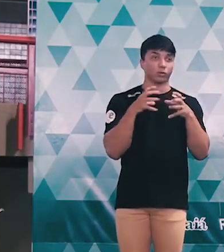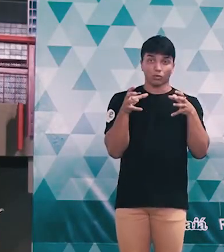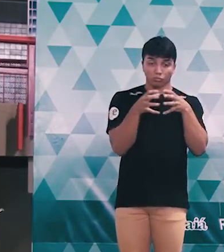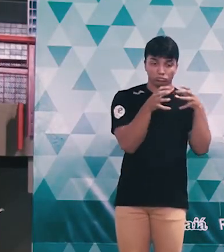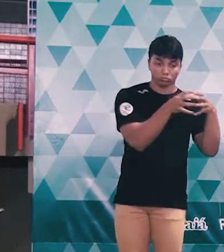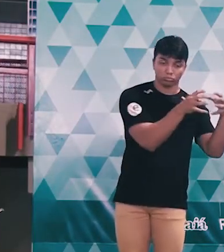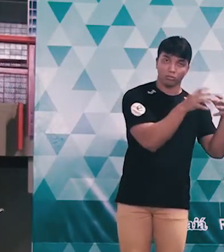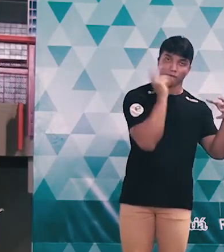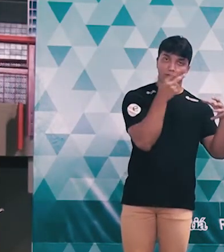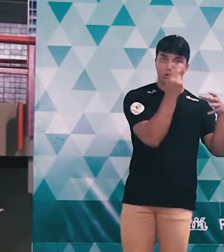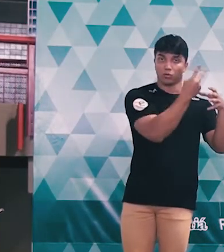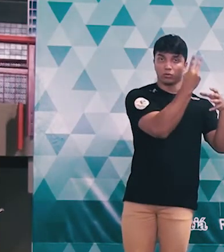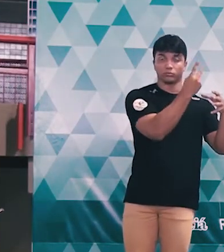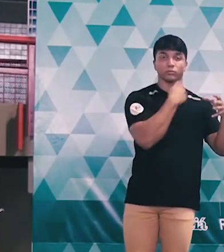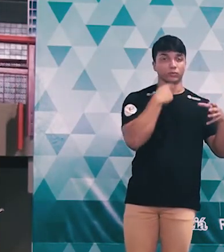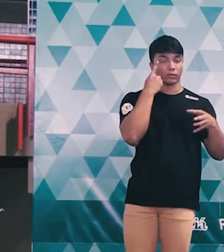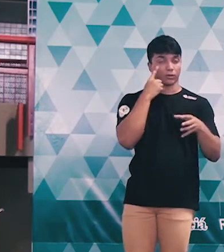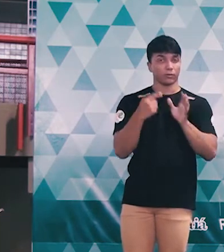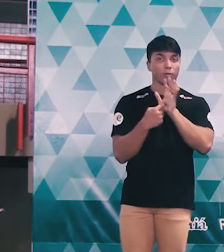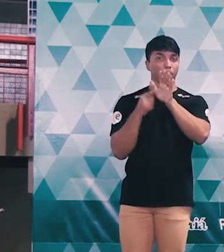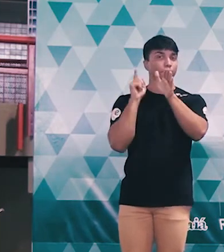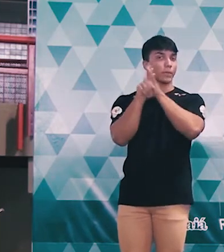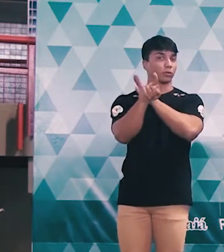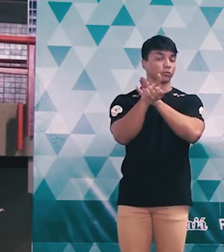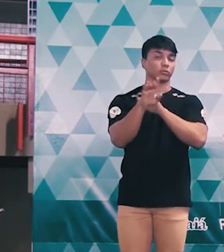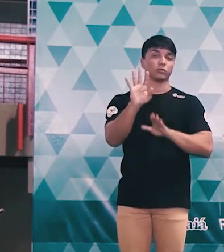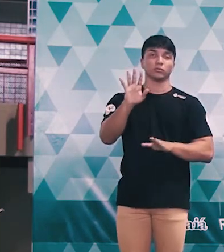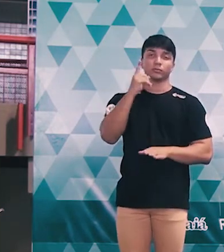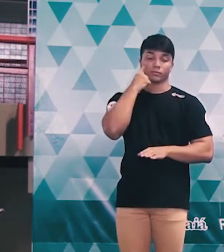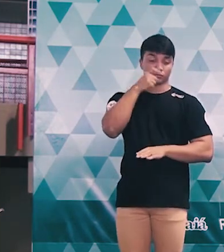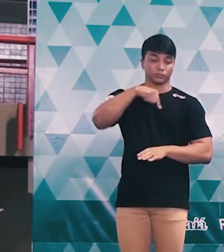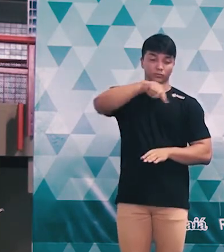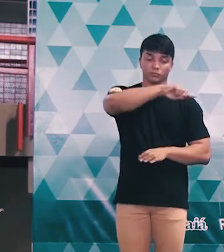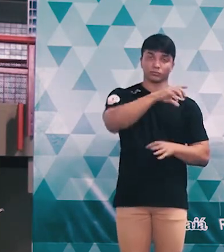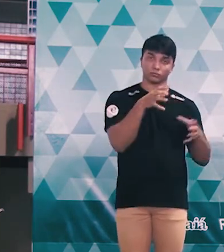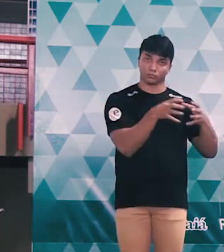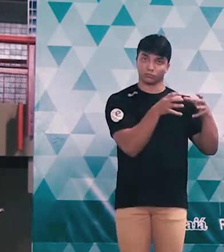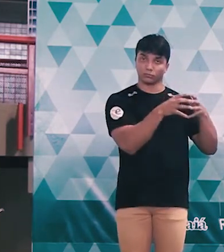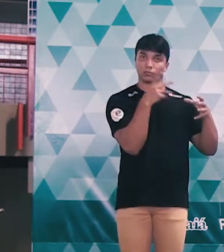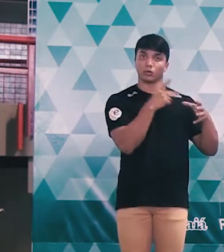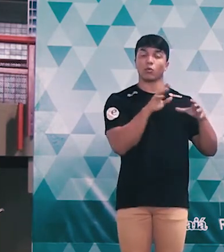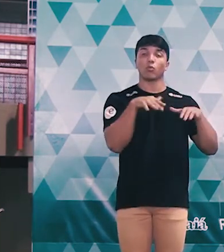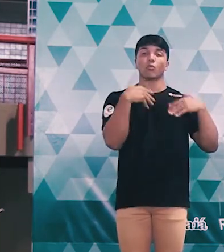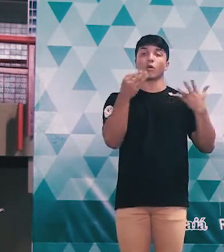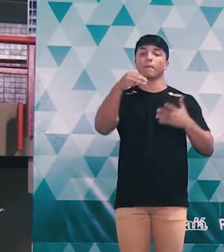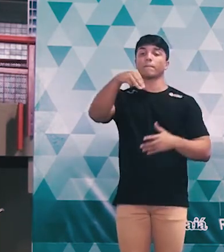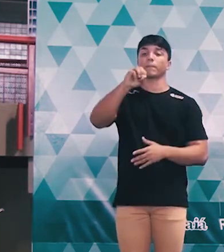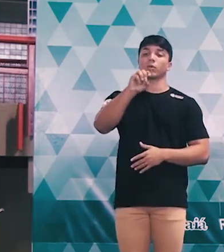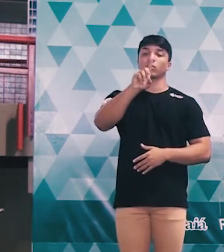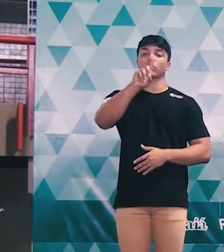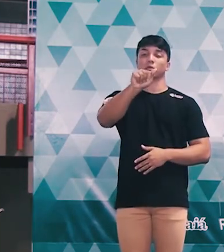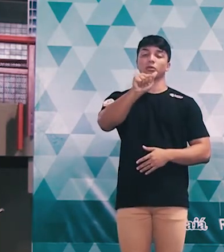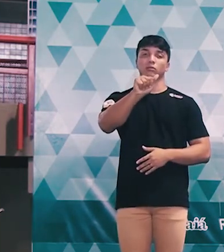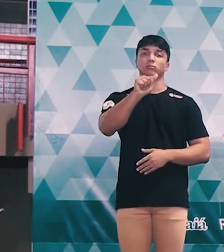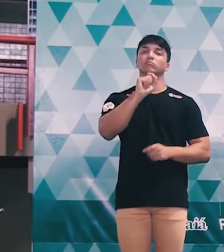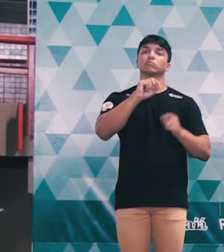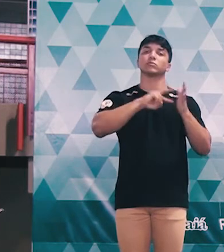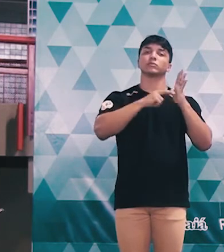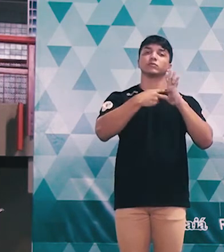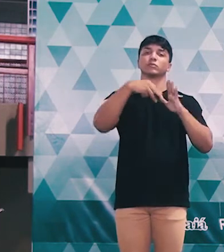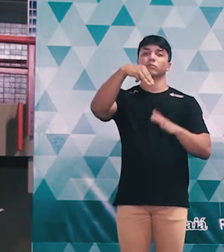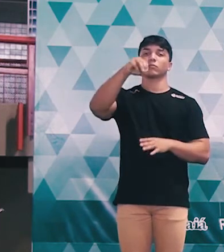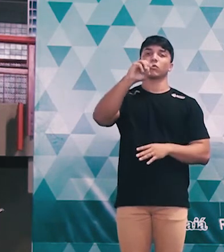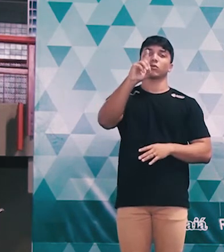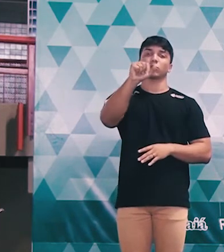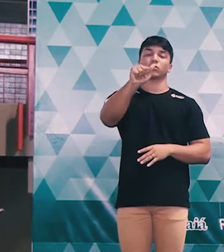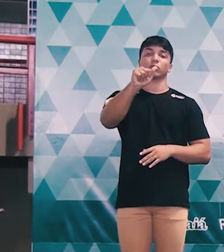conjunto de valores e faça a seguinte pergunta: desse conjunto de valores, qual é a moda? O que é que significa